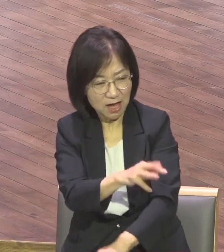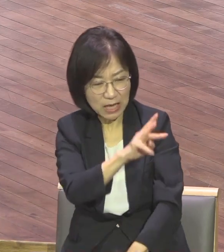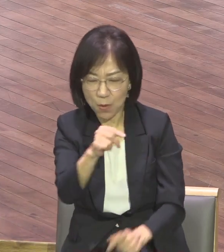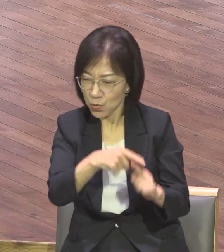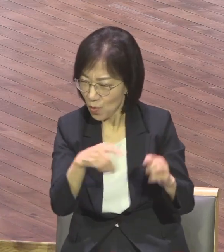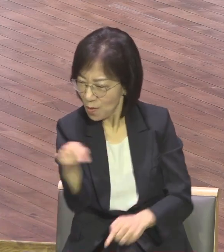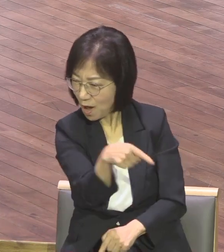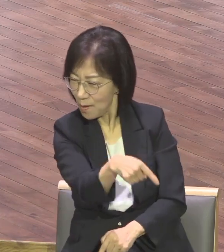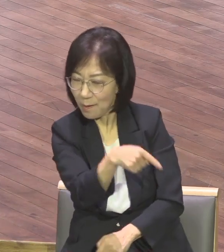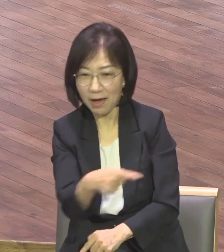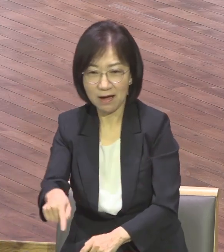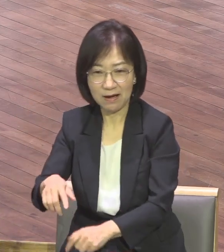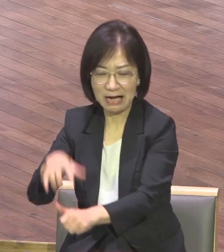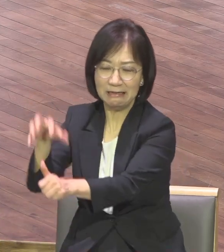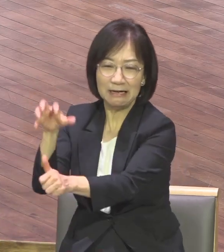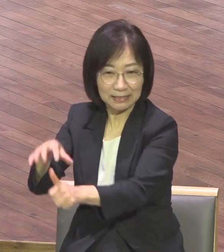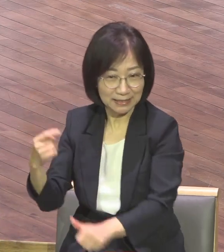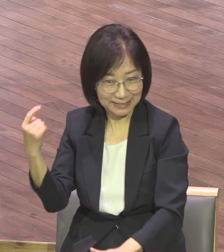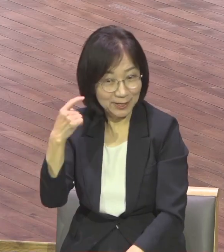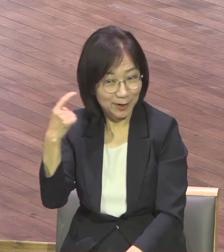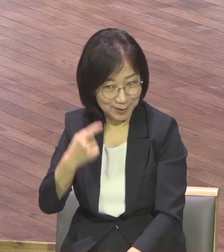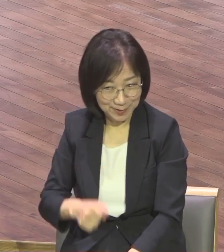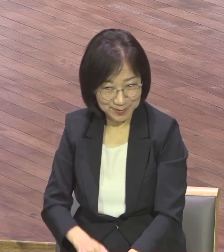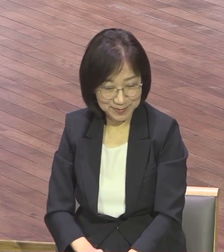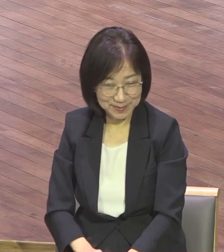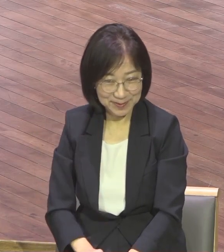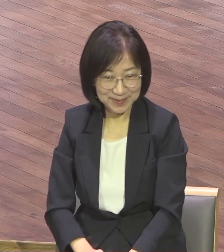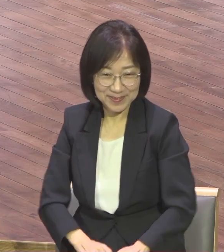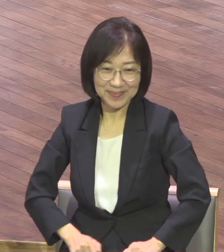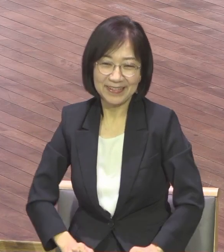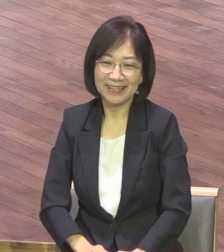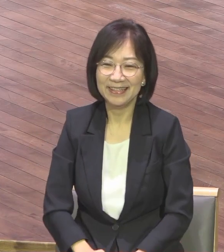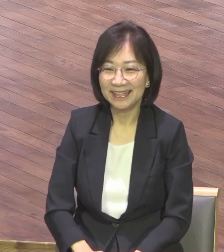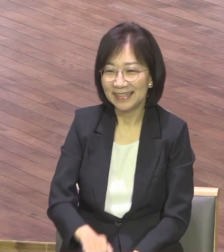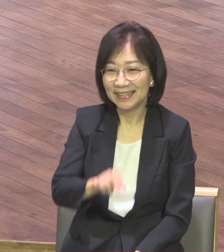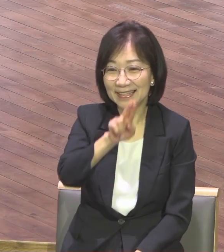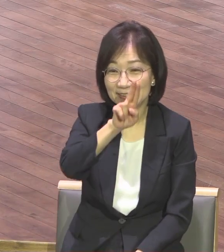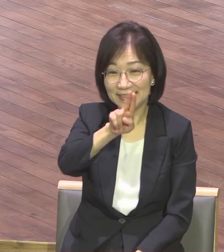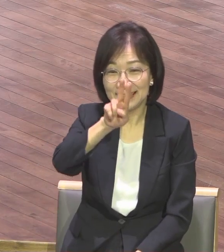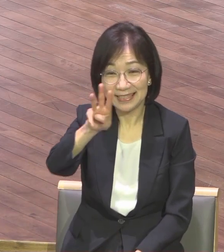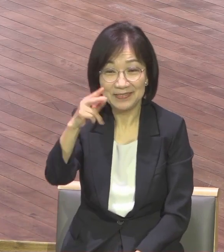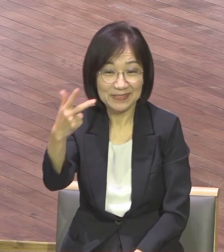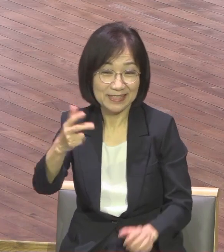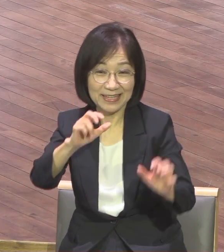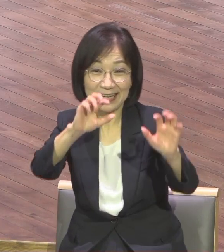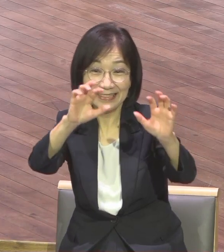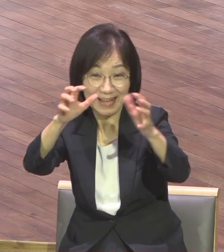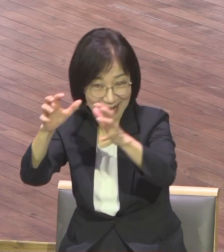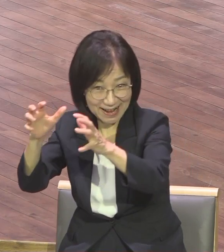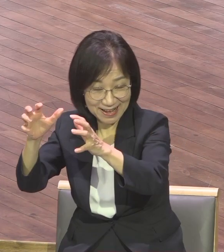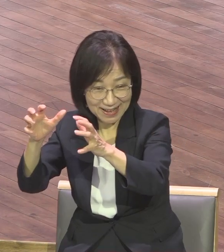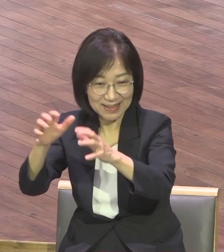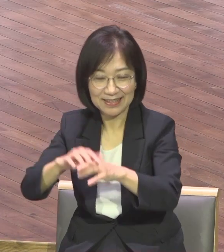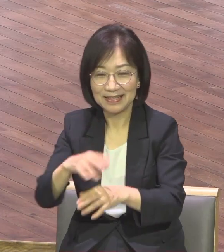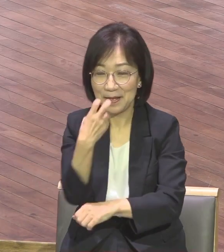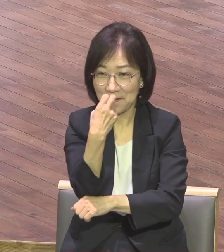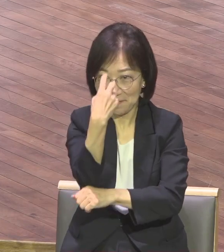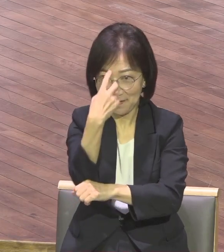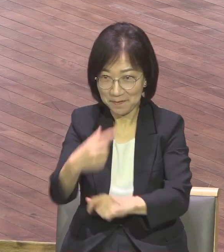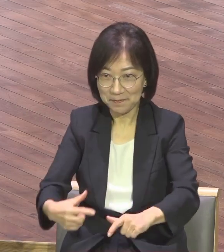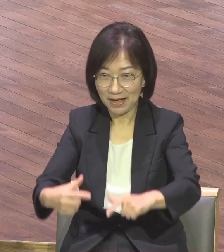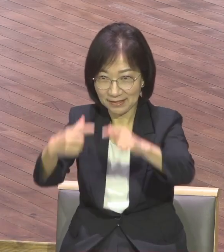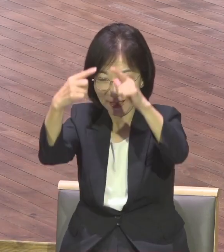모든 진영을 갖추고 본격적으로 237 나라 각 나라의 선교 망대를 세워갈